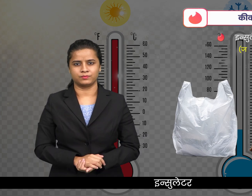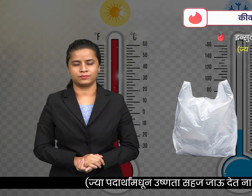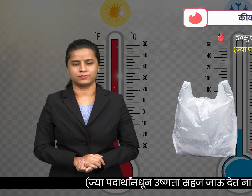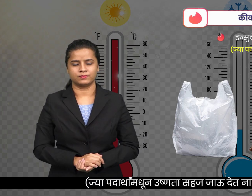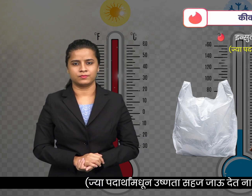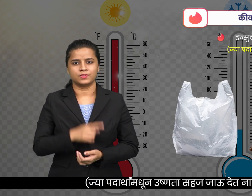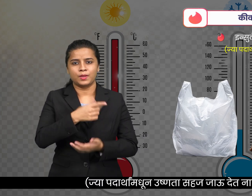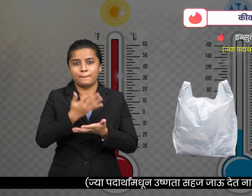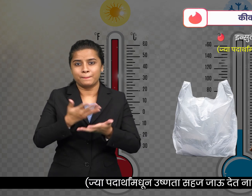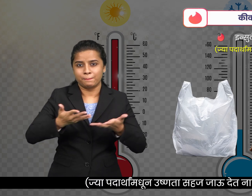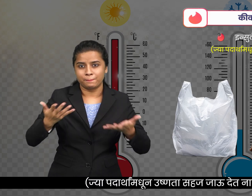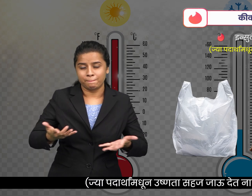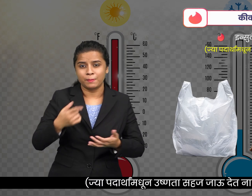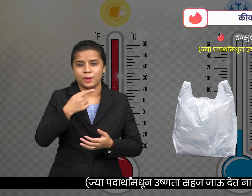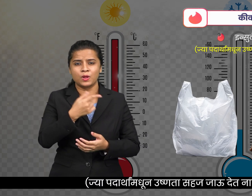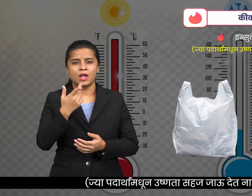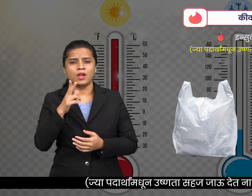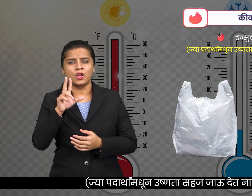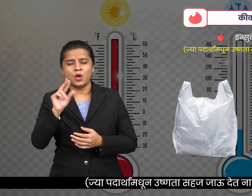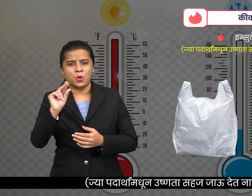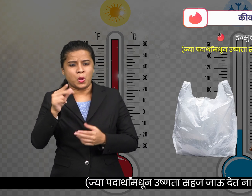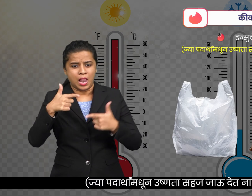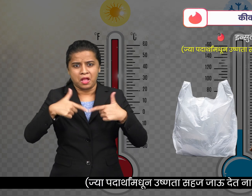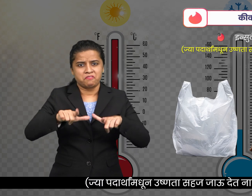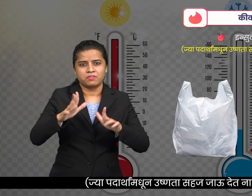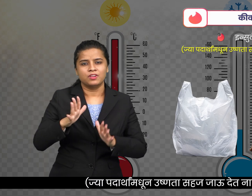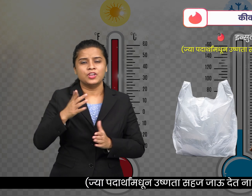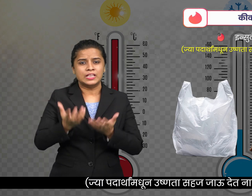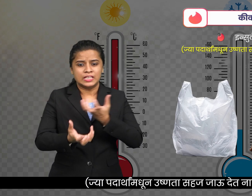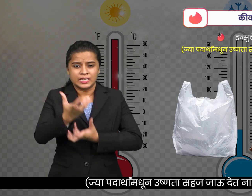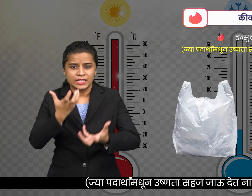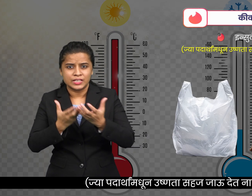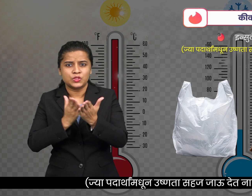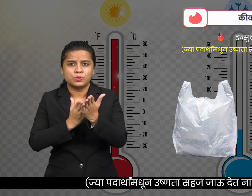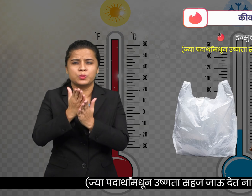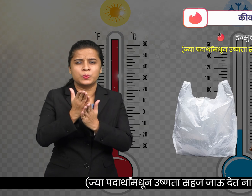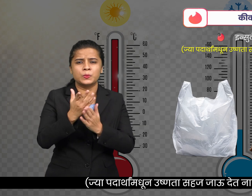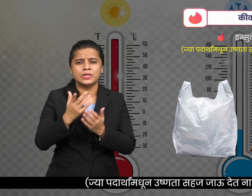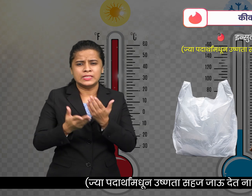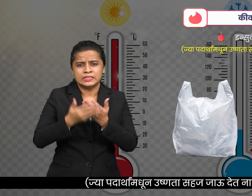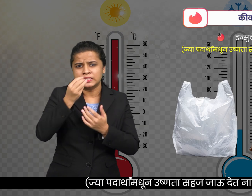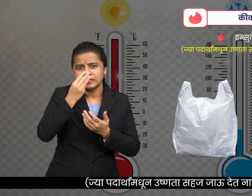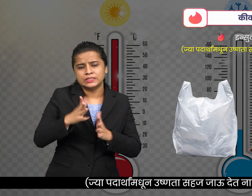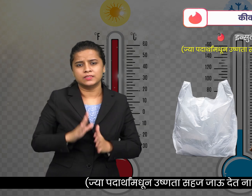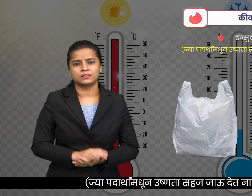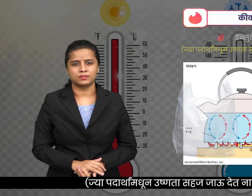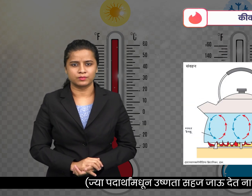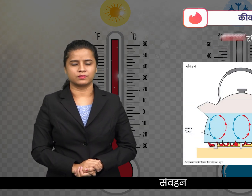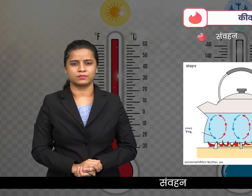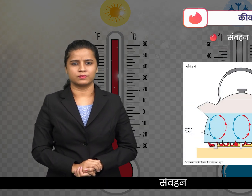ज्या पदार्थांमधून उष्णता सहज जाऊ देत नाही याला इन्सुलेटर असं म्हणलं जातं.